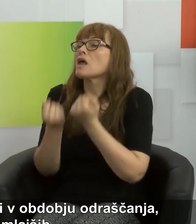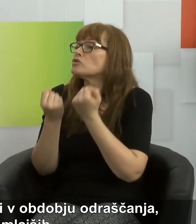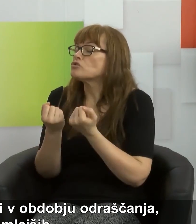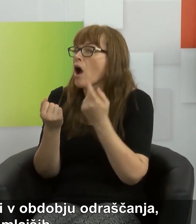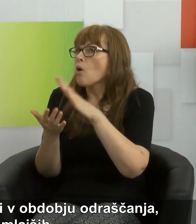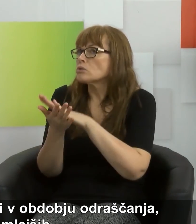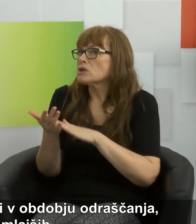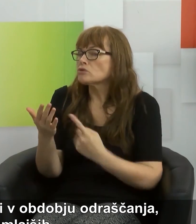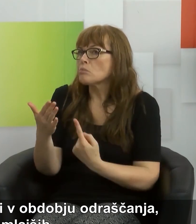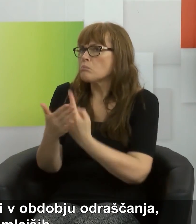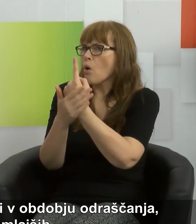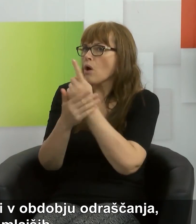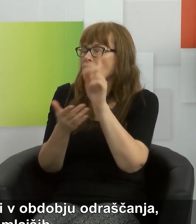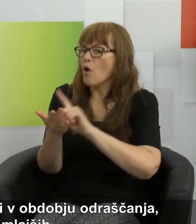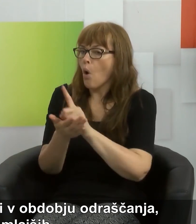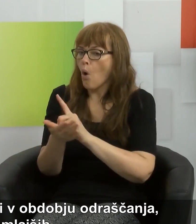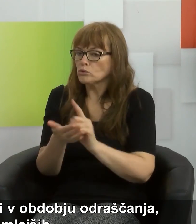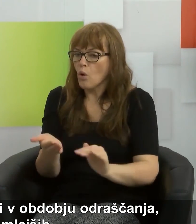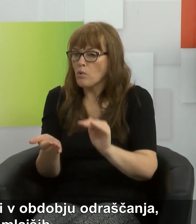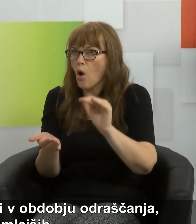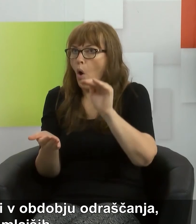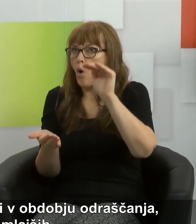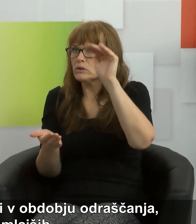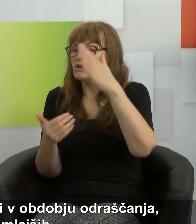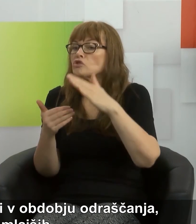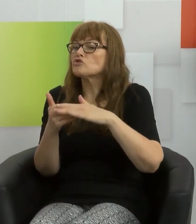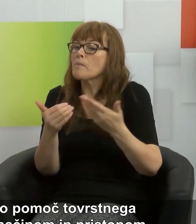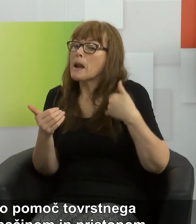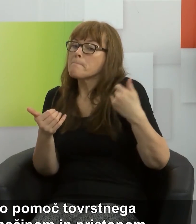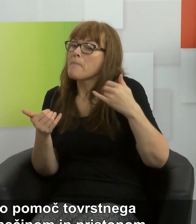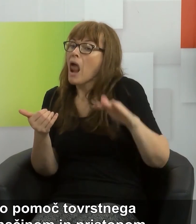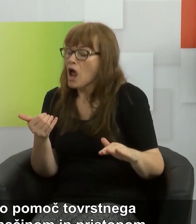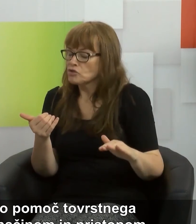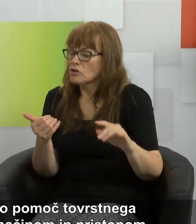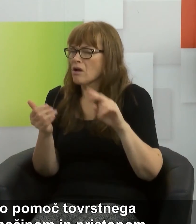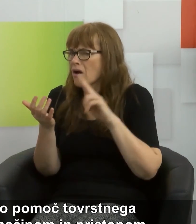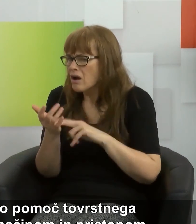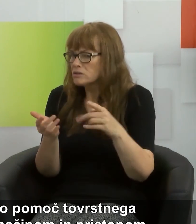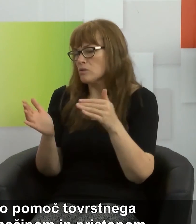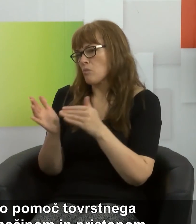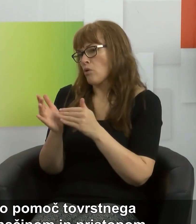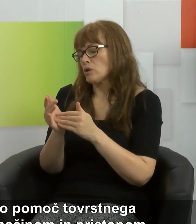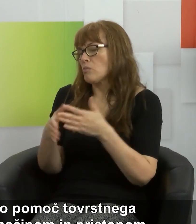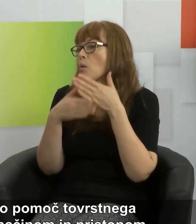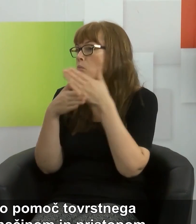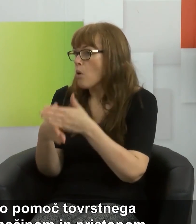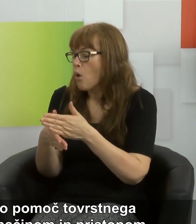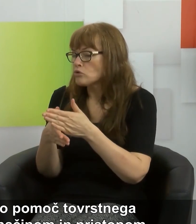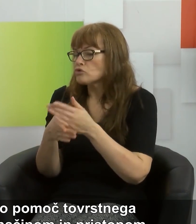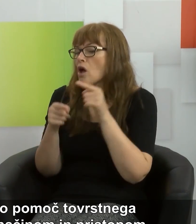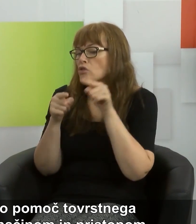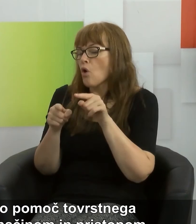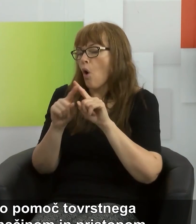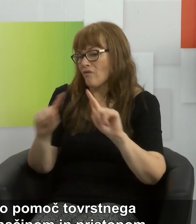se jim začnejo pojavljati v obdobju odraščanja, tudi že pri mlajših, dejansko potrebujejo pomoč